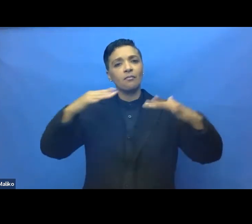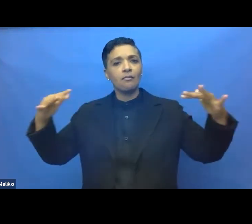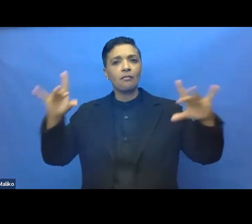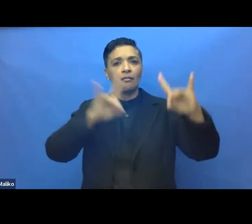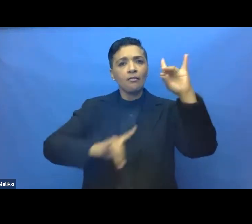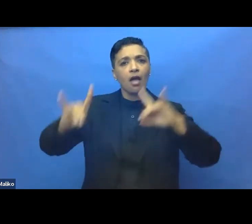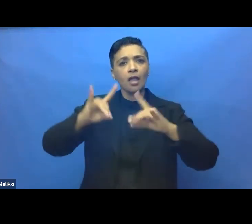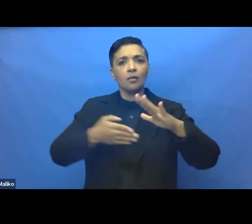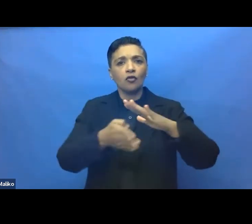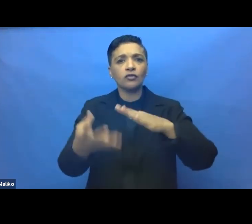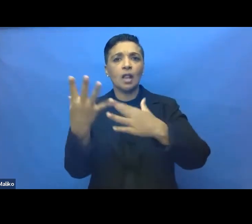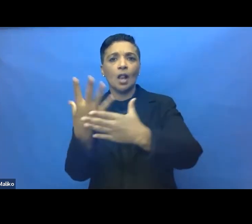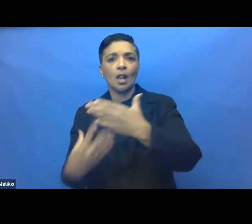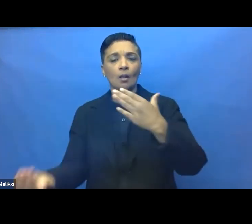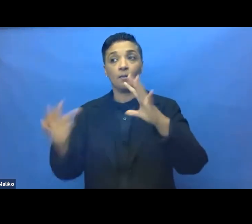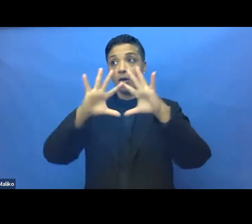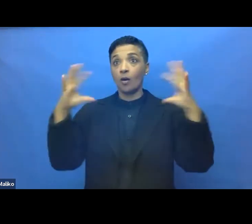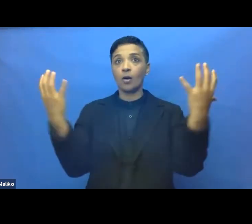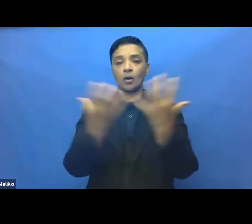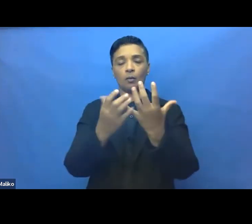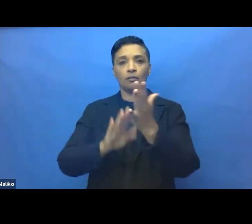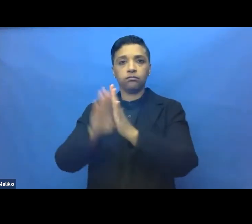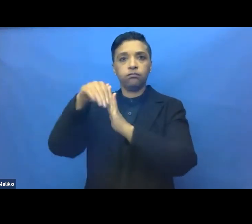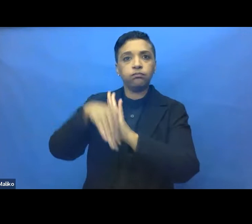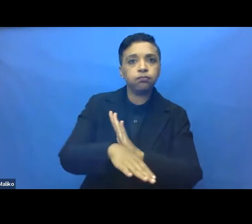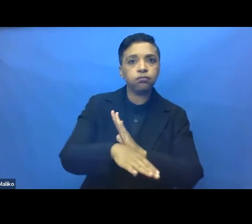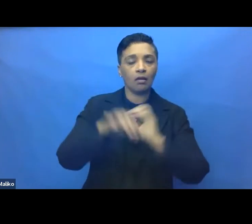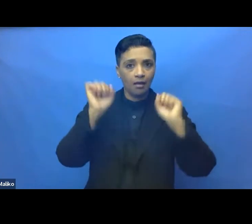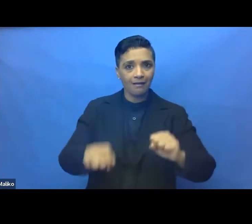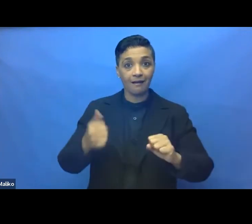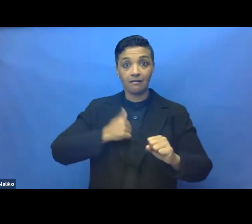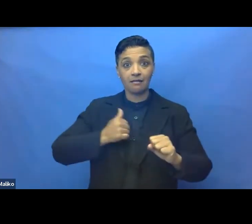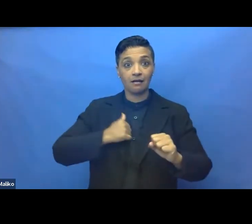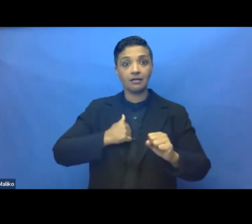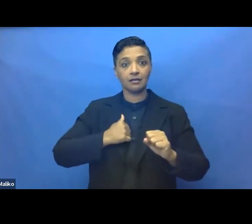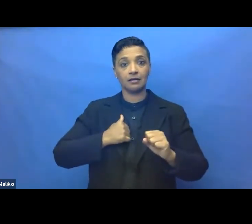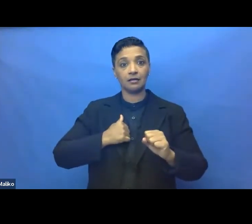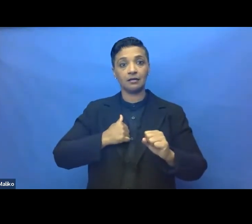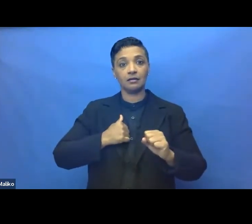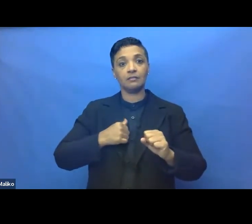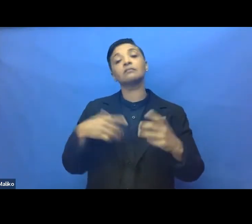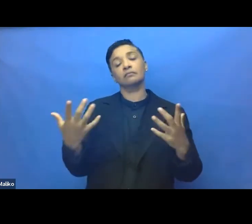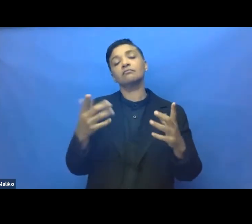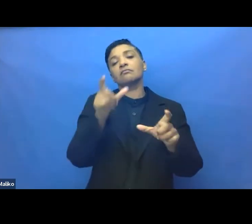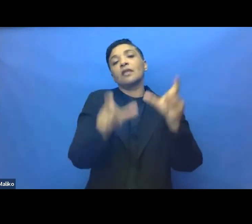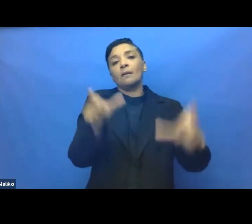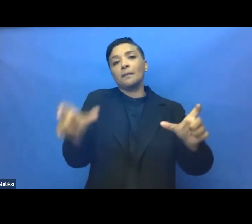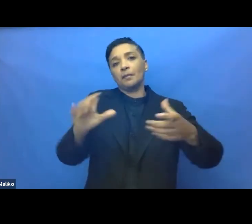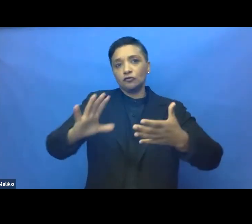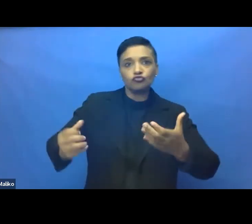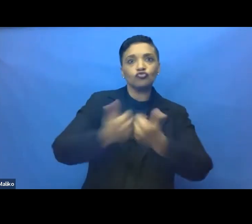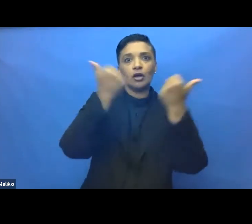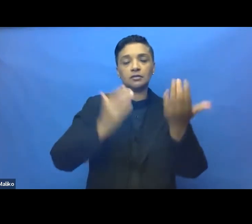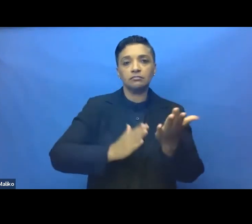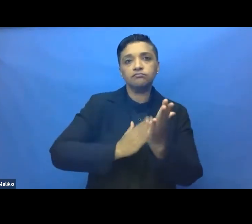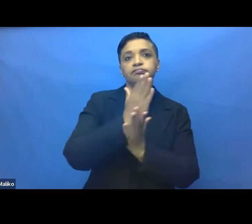de biodiversité constituent une menace mondiale fondamentale susceptible d'aggraver certains des plus grands défis